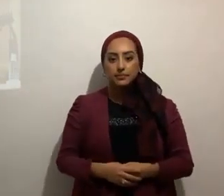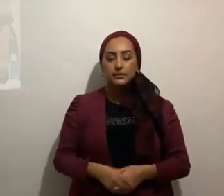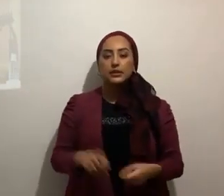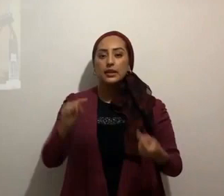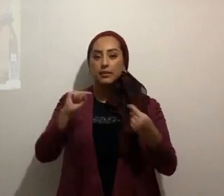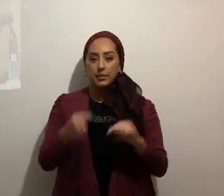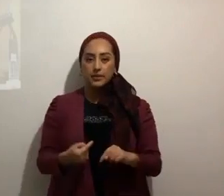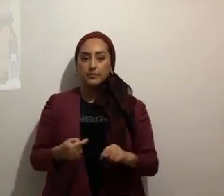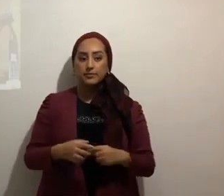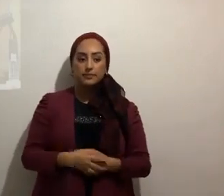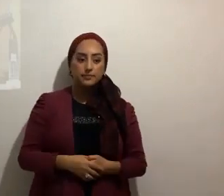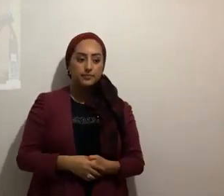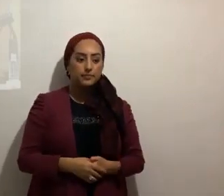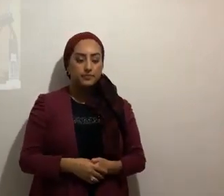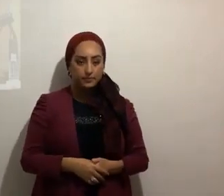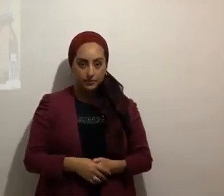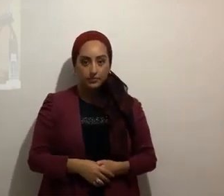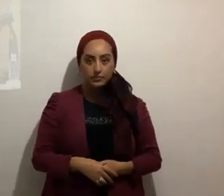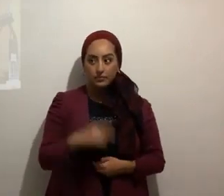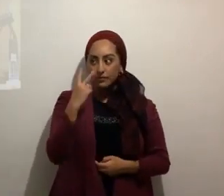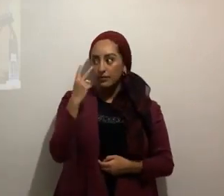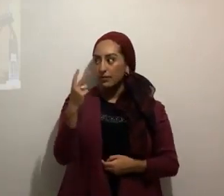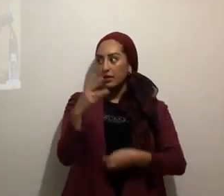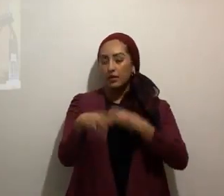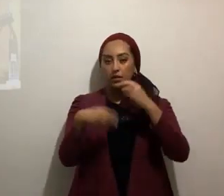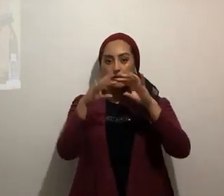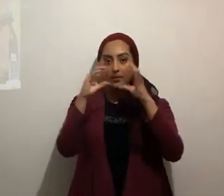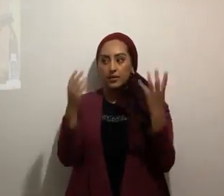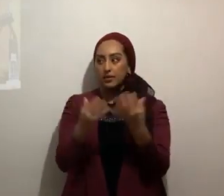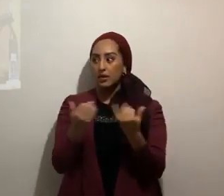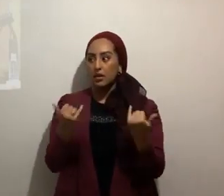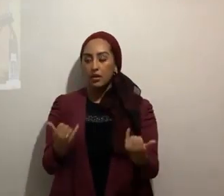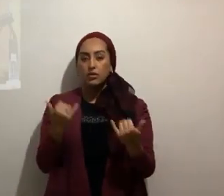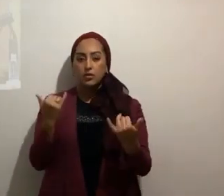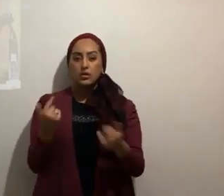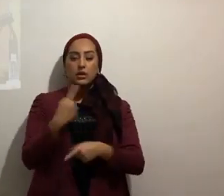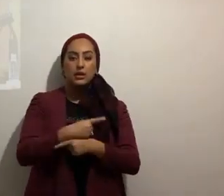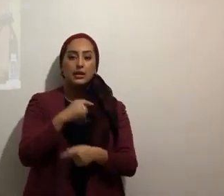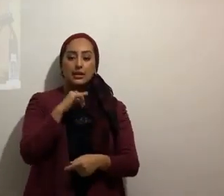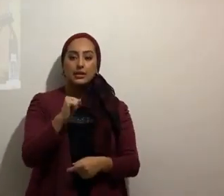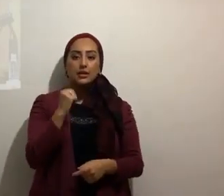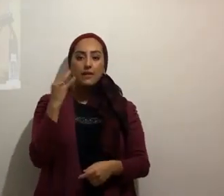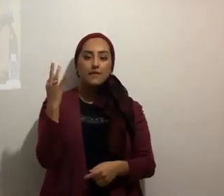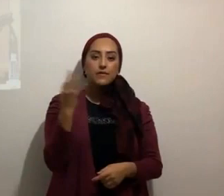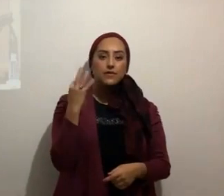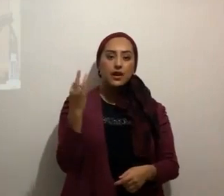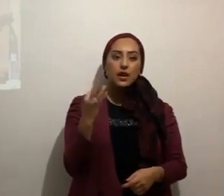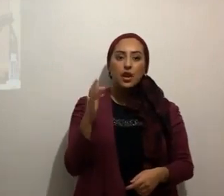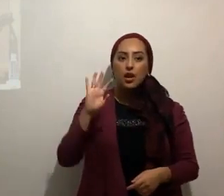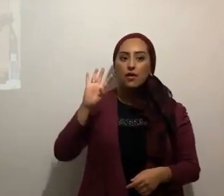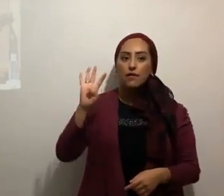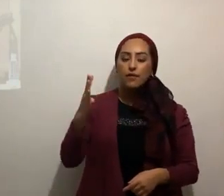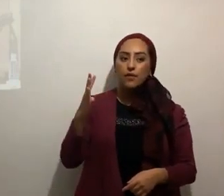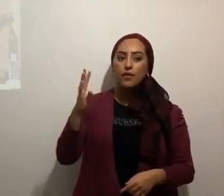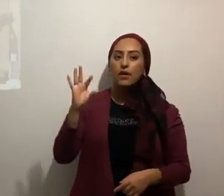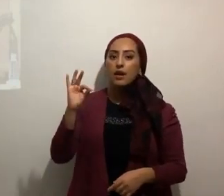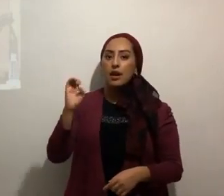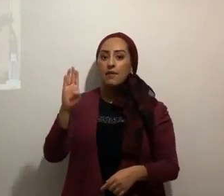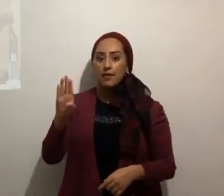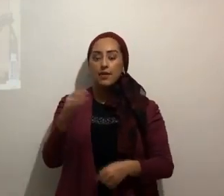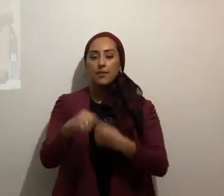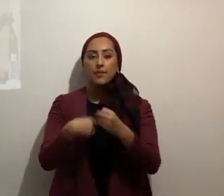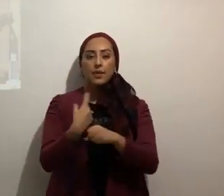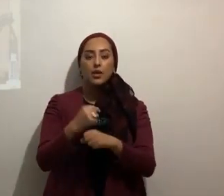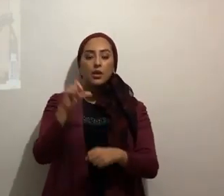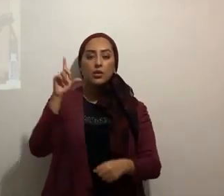dolor, ¿o no? Mira cómo está el mundo ahora. Hoy es día viernes 4 de febrero del